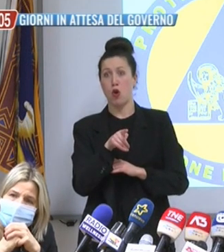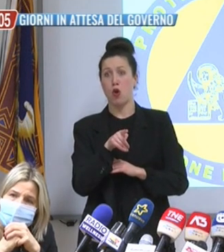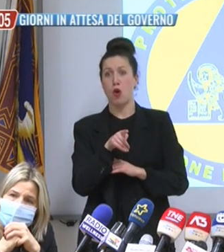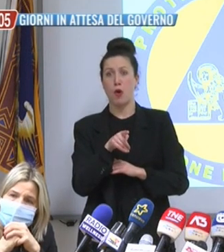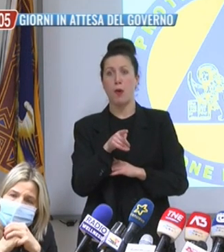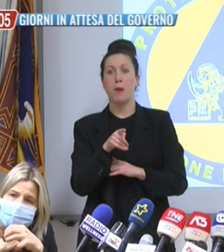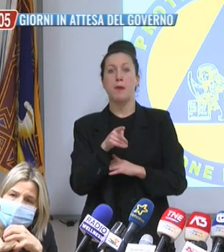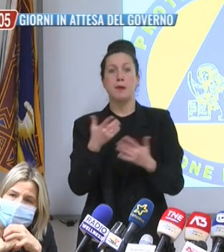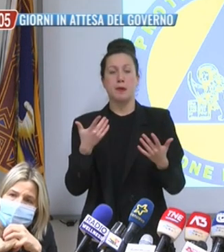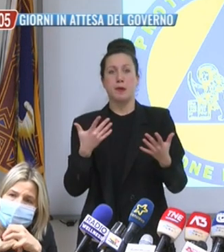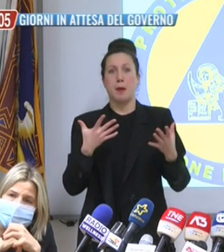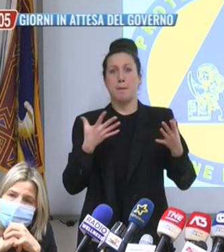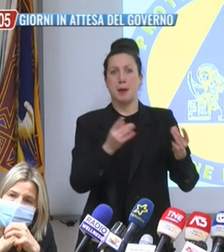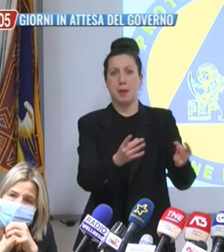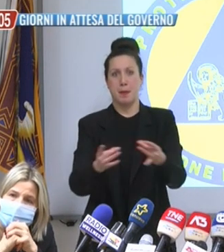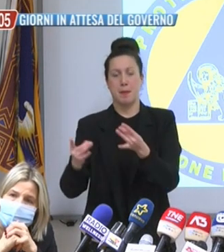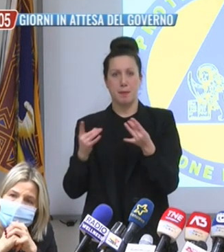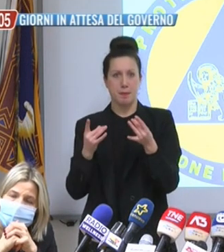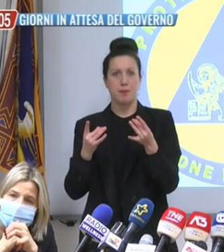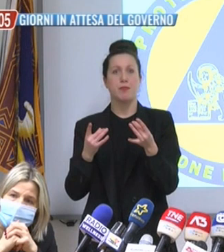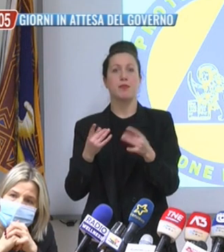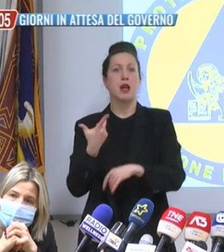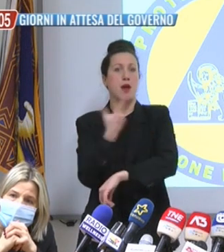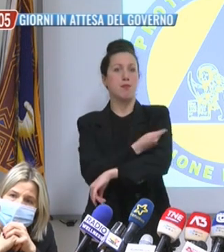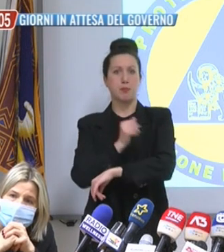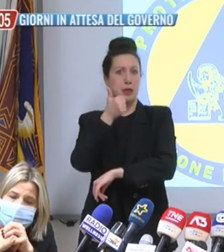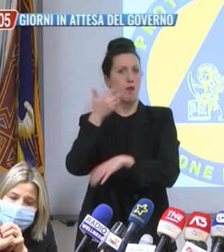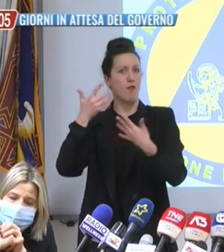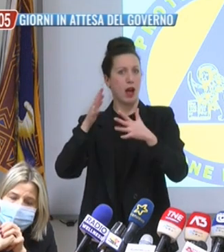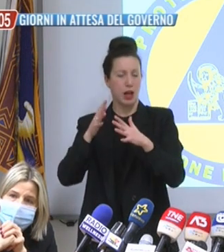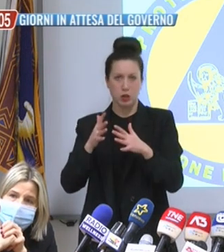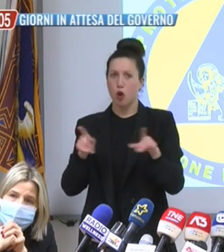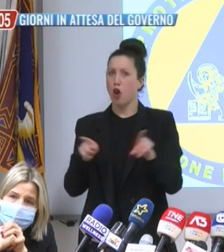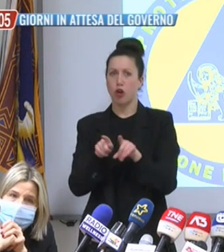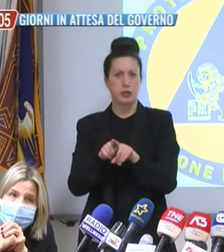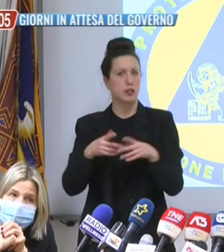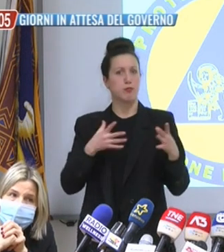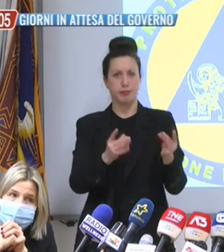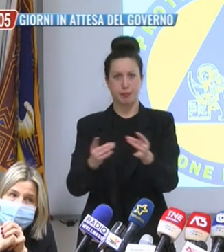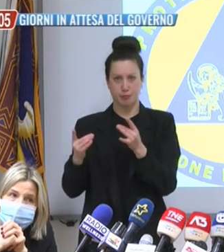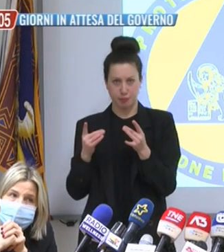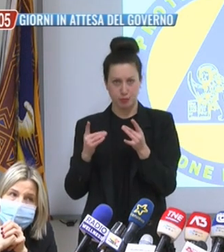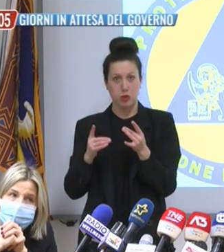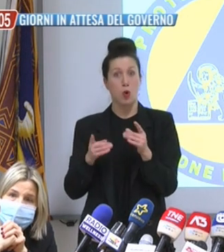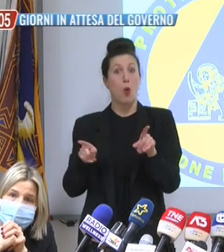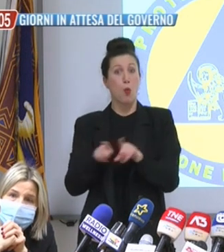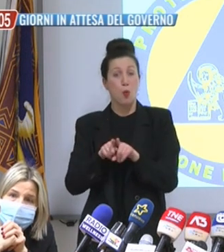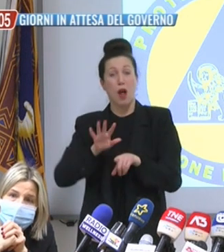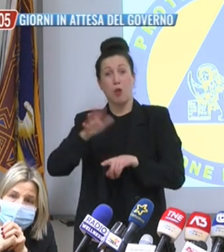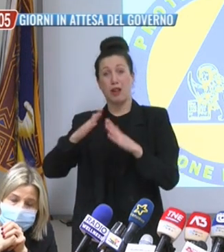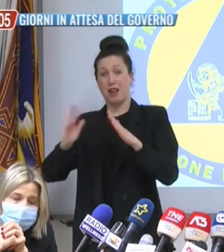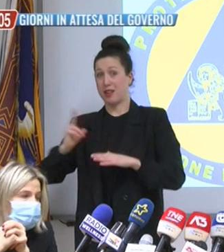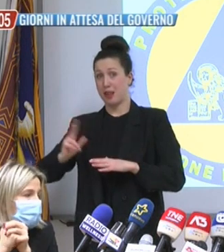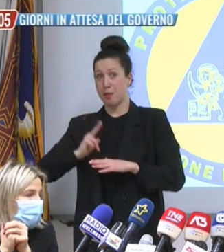ospiti si sono ritrovati positivi nonostante la prima dose. La stessa cosa è successa anche in una casa di riposo di Torri di Quartesolo.